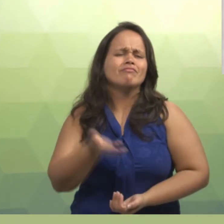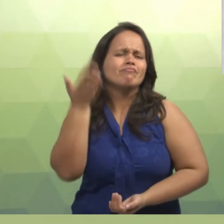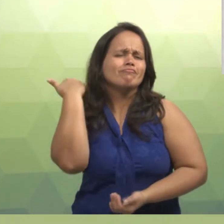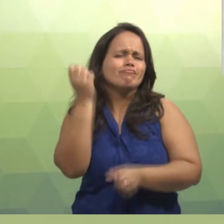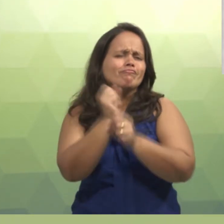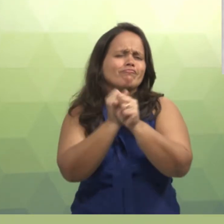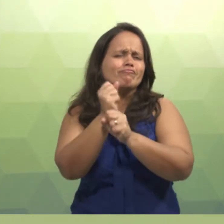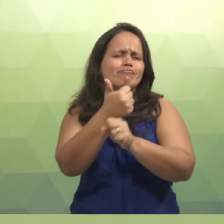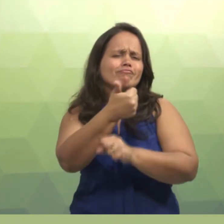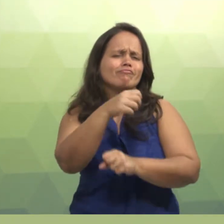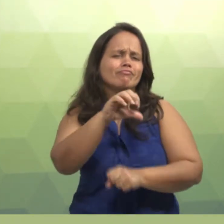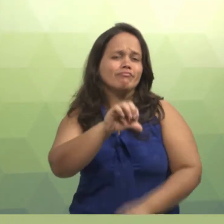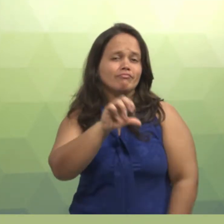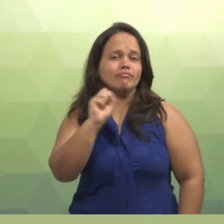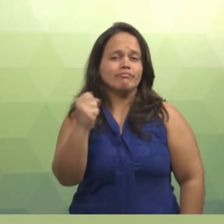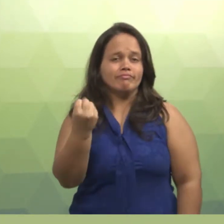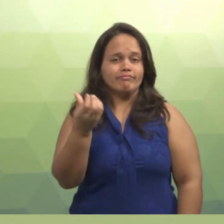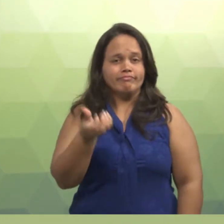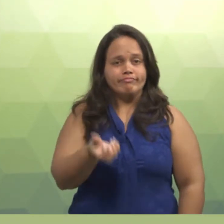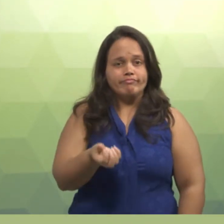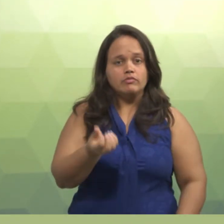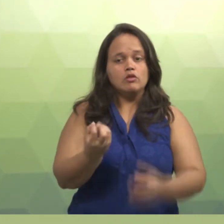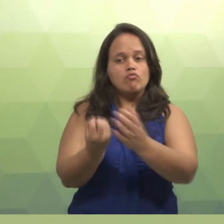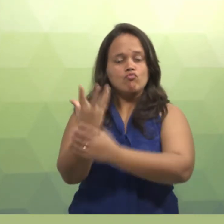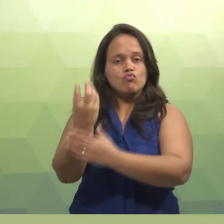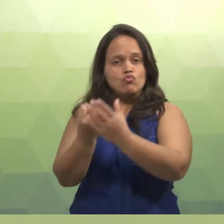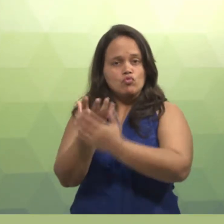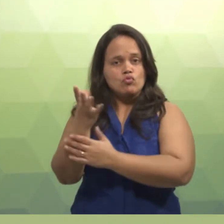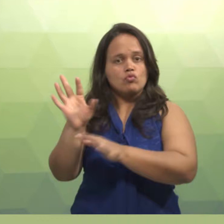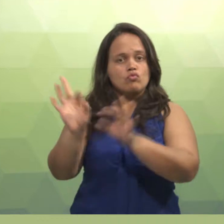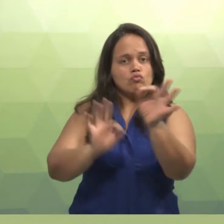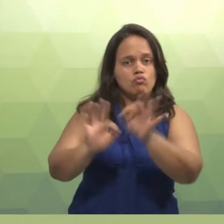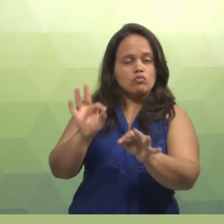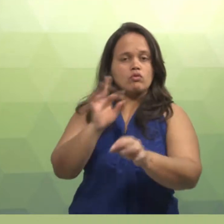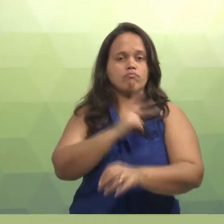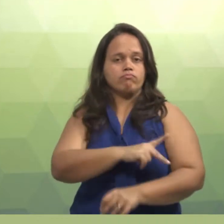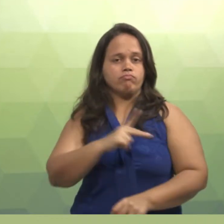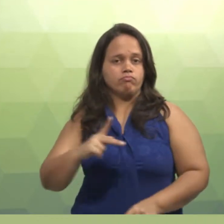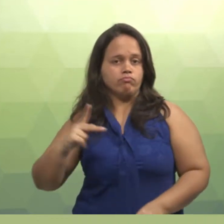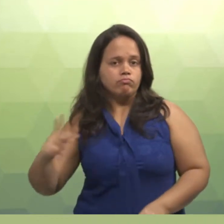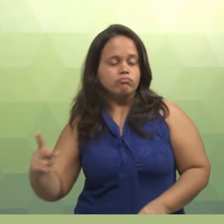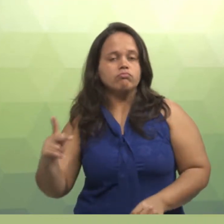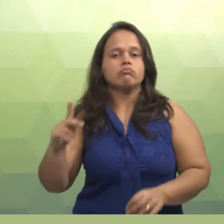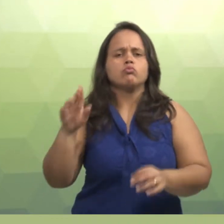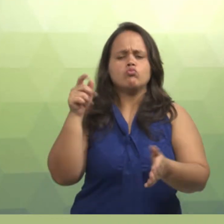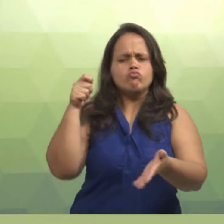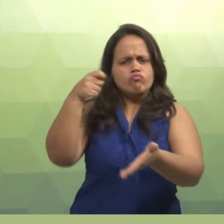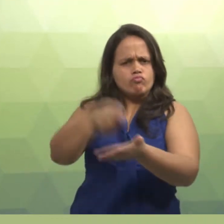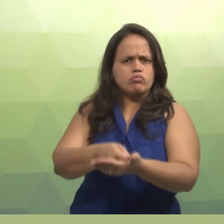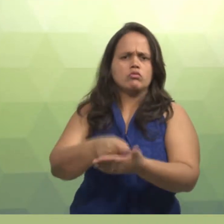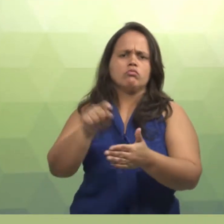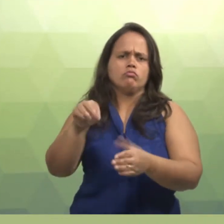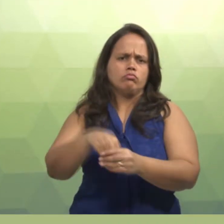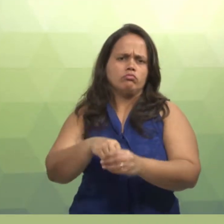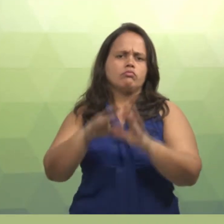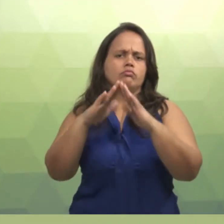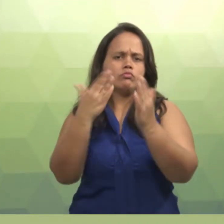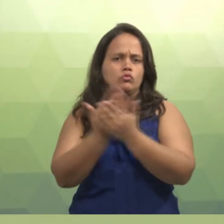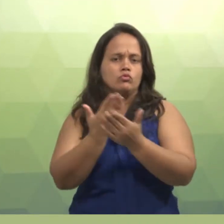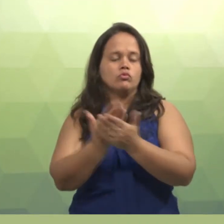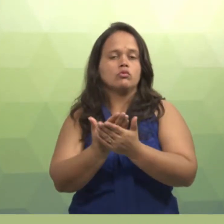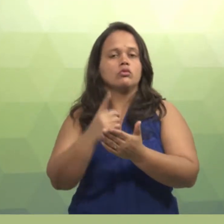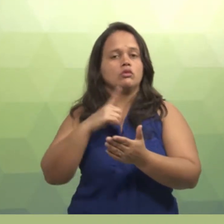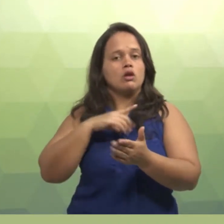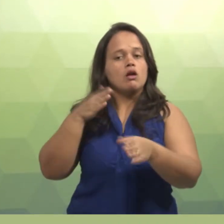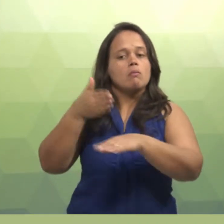Desde 1986, a elaboração do projeto político-pedagógico passou a ser obrigatório na escola,